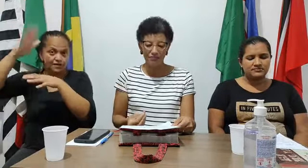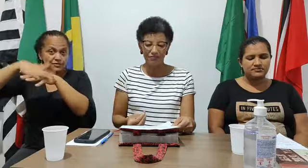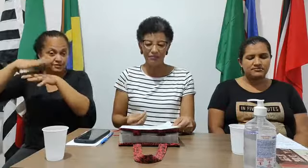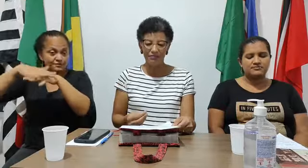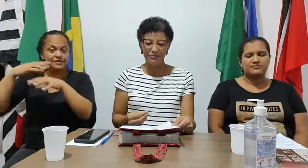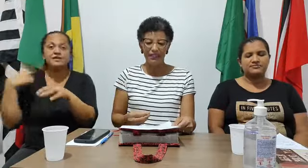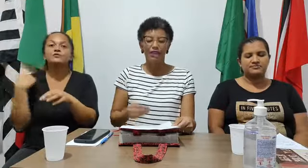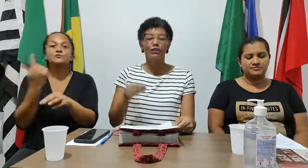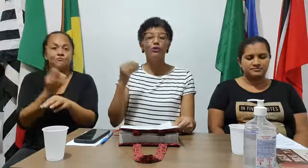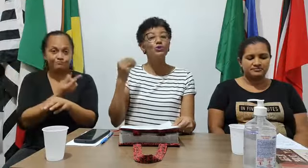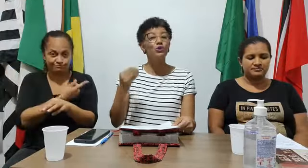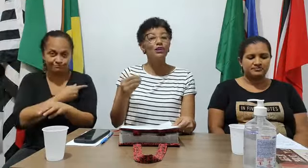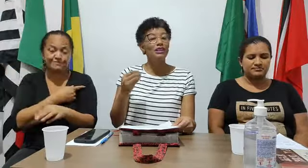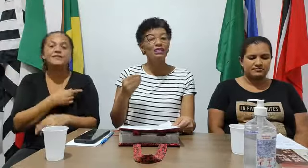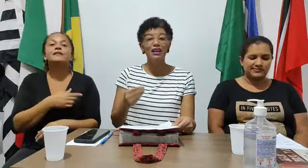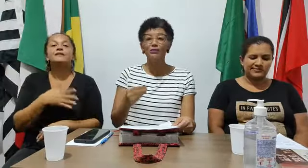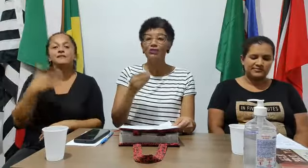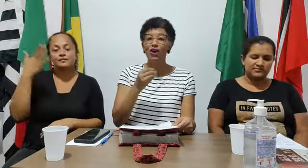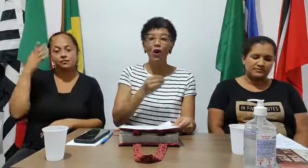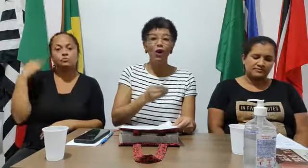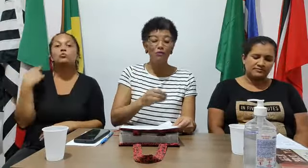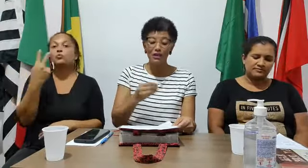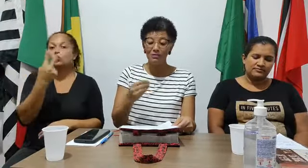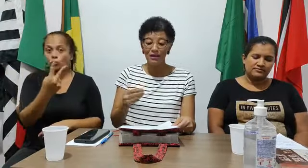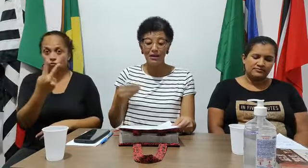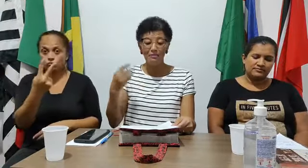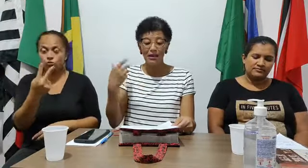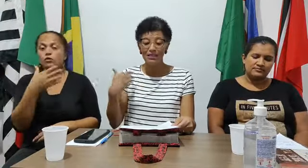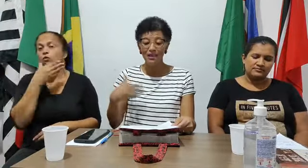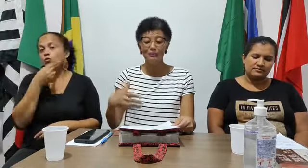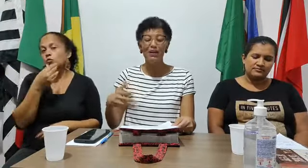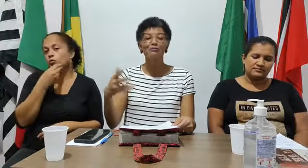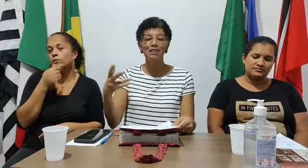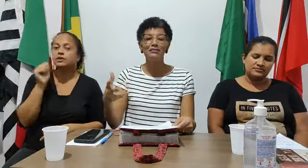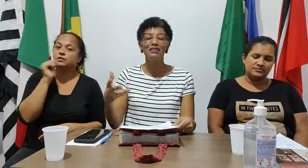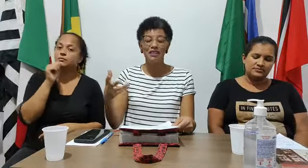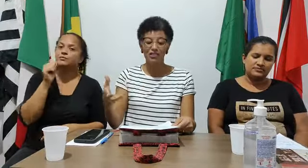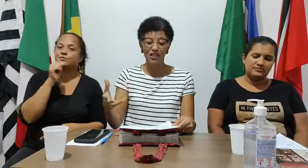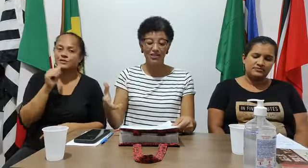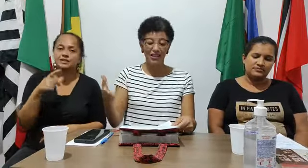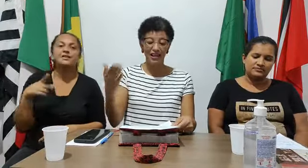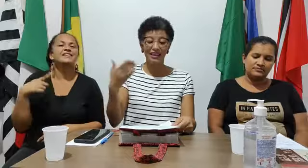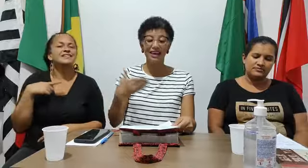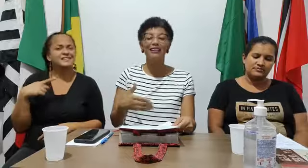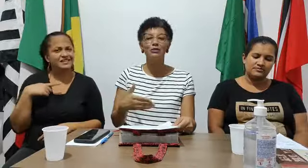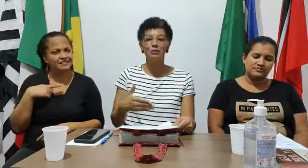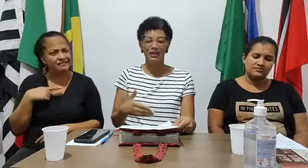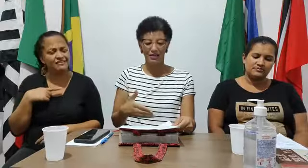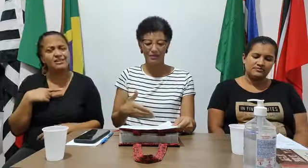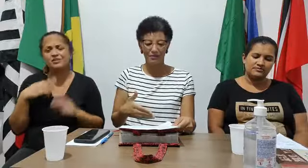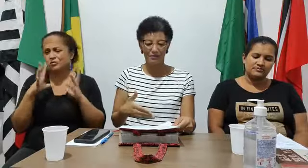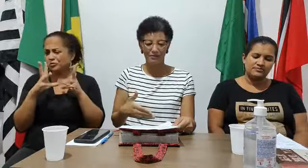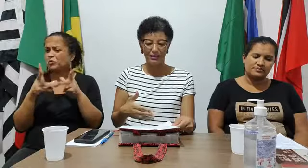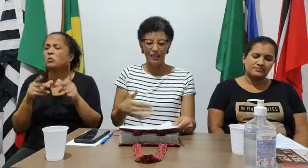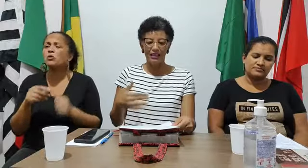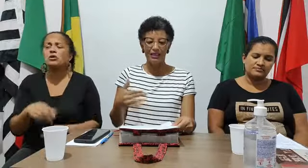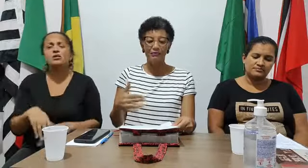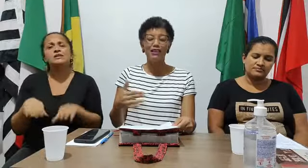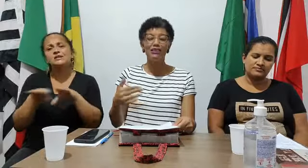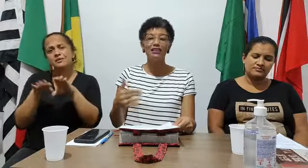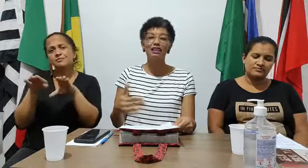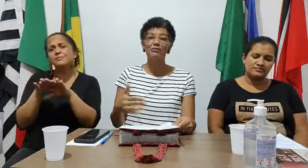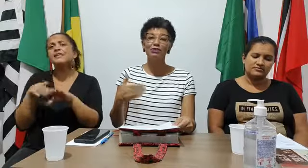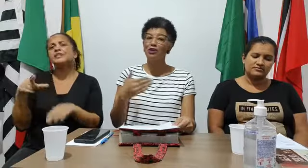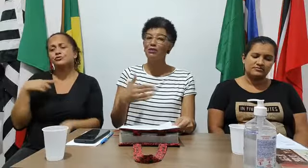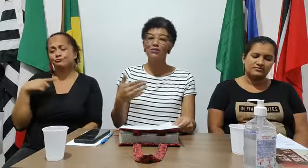destino. Os dois, ambos, homem e mulher, passaram pela mesma tragédia, a queda do pecado. E